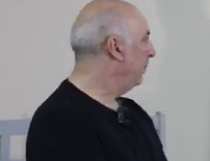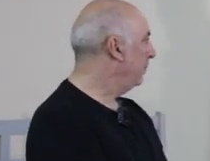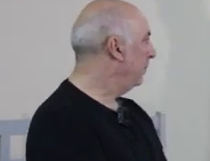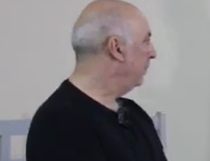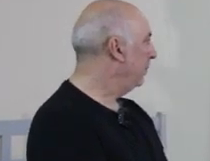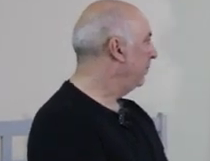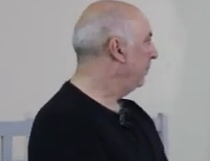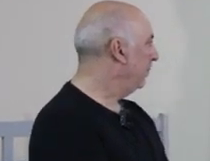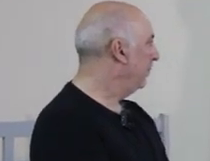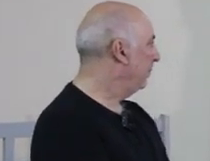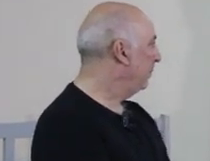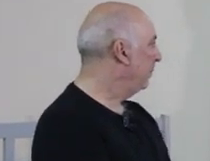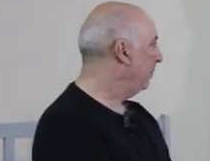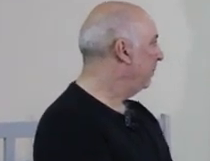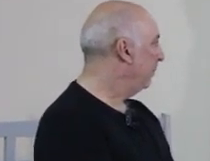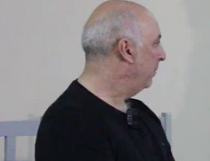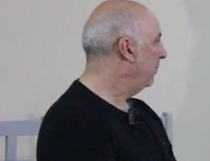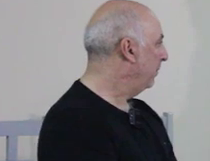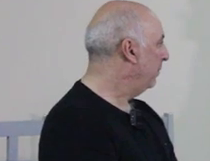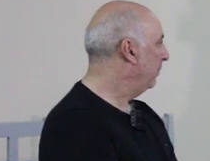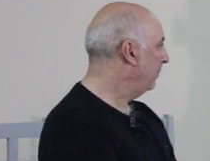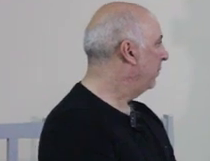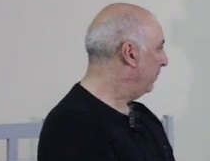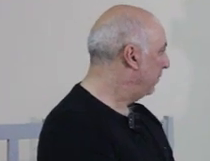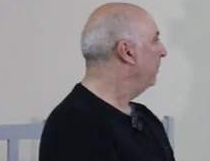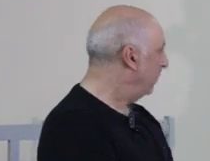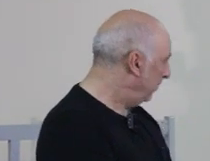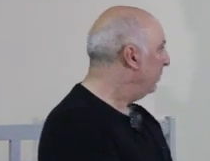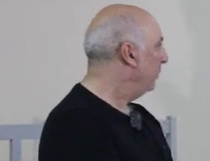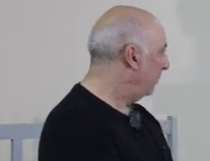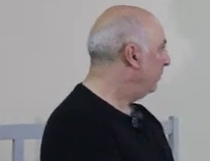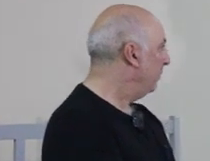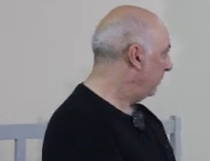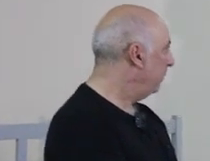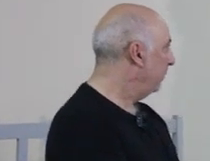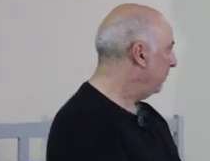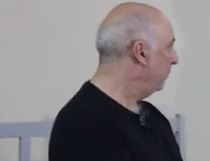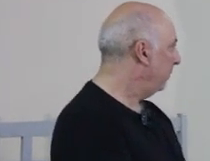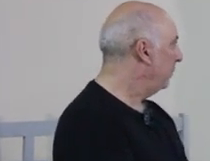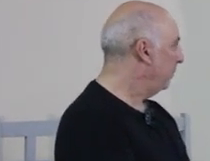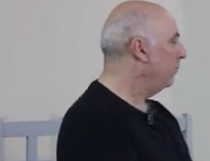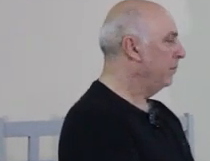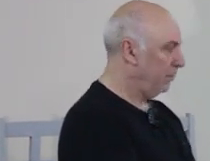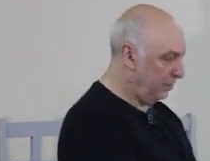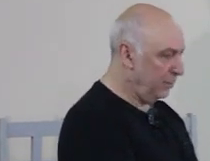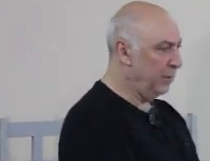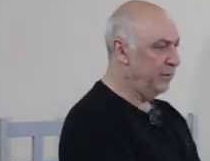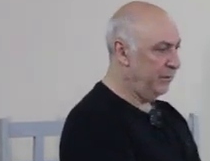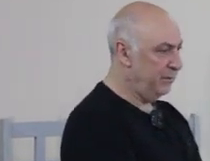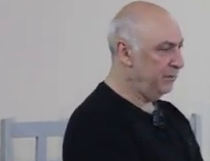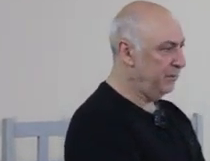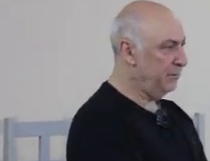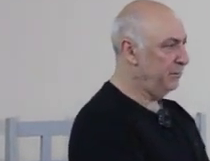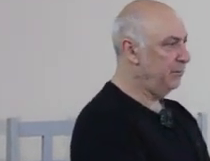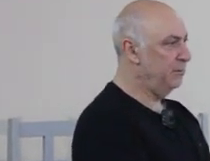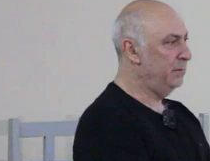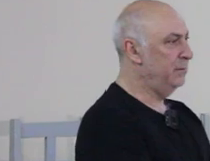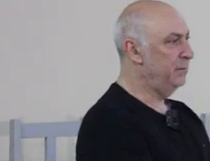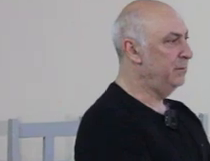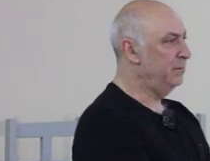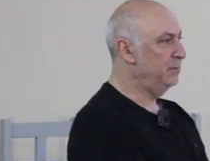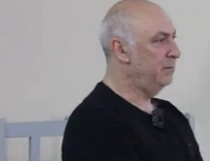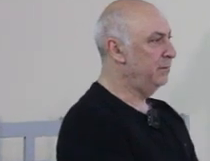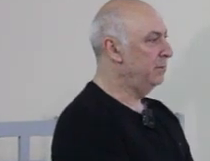de pauta o projeto do resgate. Né? Então, mas nós temos um Toxo, um amigo, parceiro para isso.